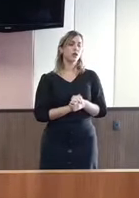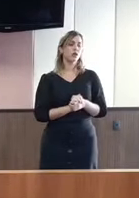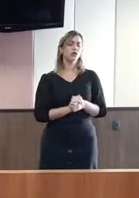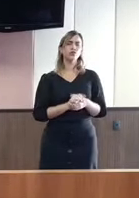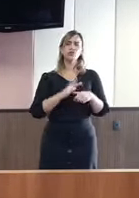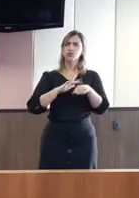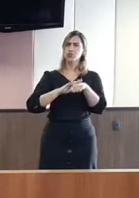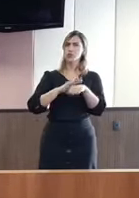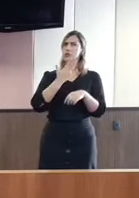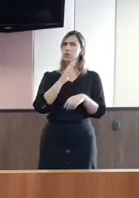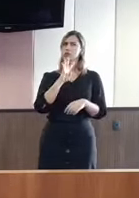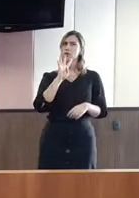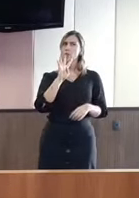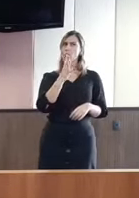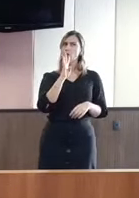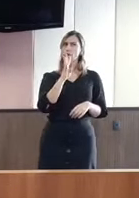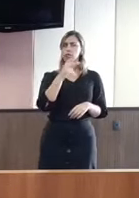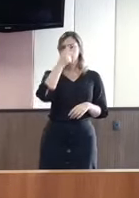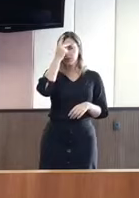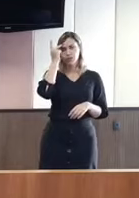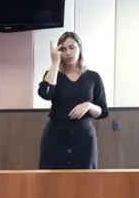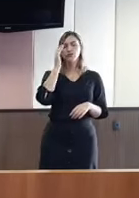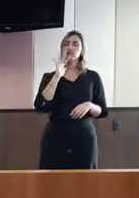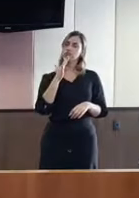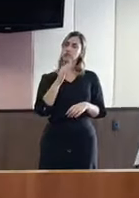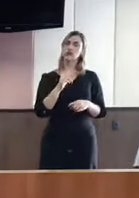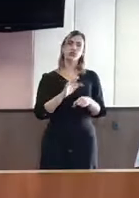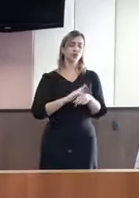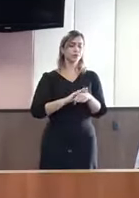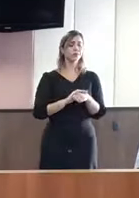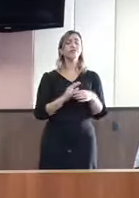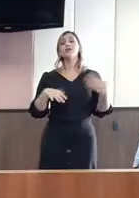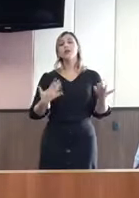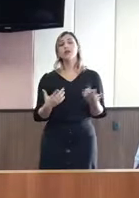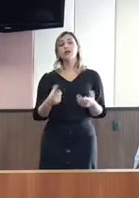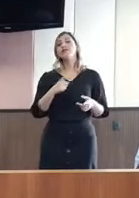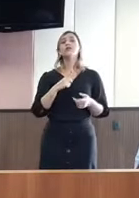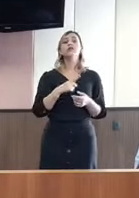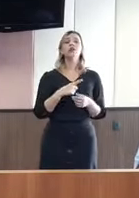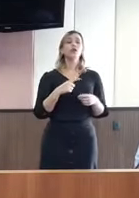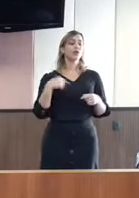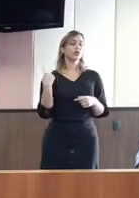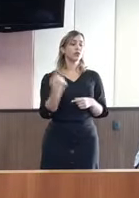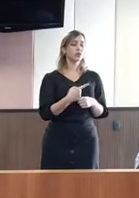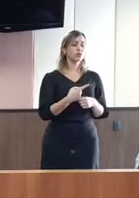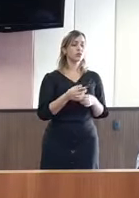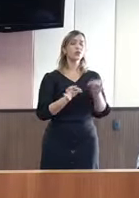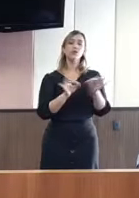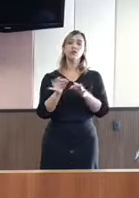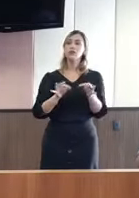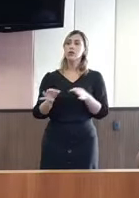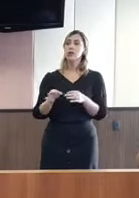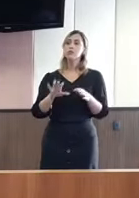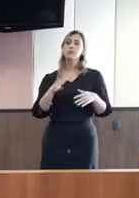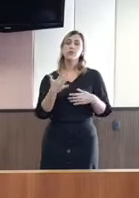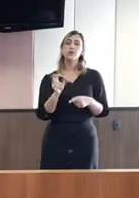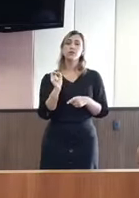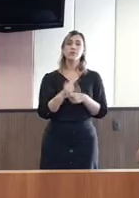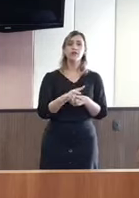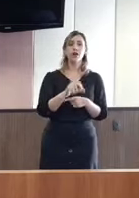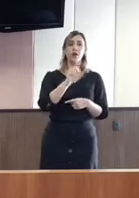mil pessoas. 4 mil, 4.200 pessoas infectadas. Então, isso está gerando para nós uma quantidade de leito por volta